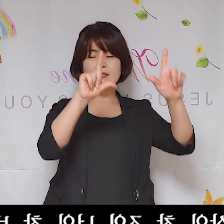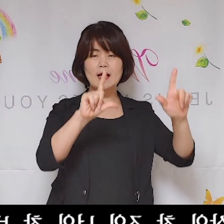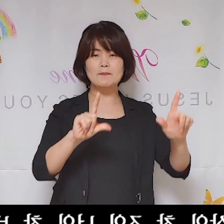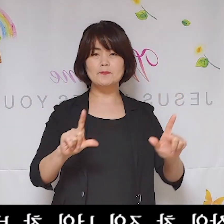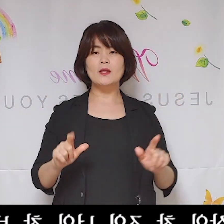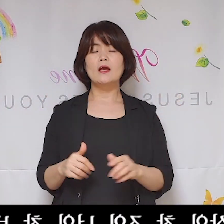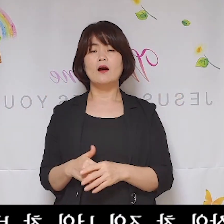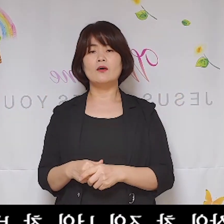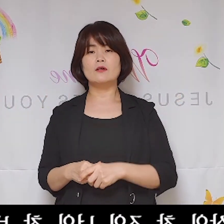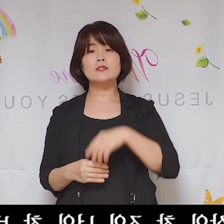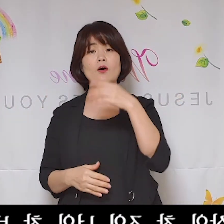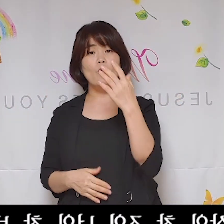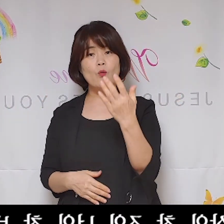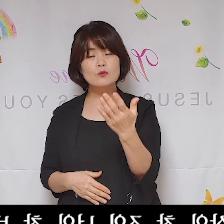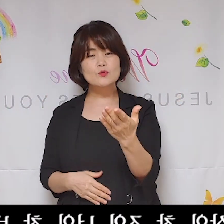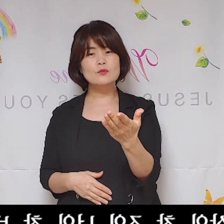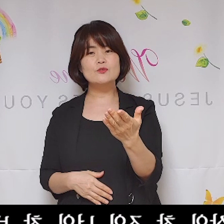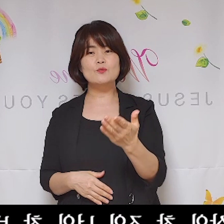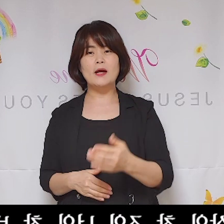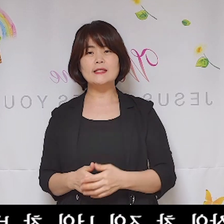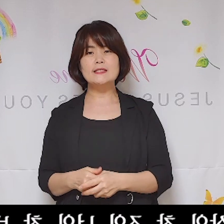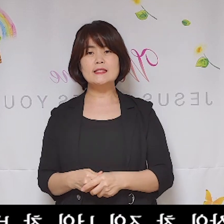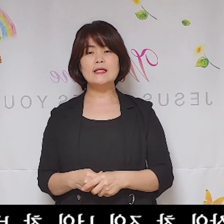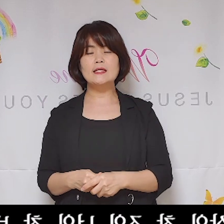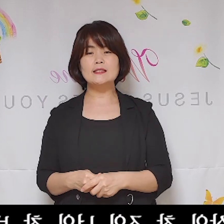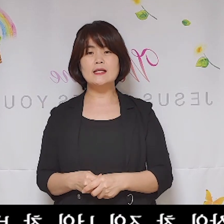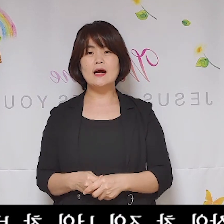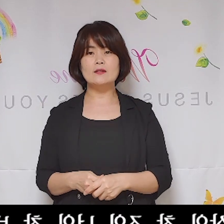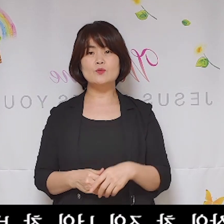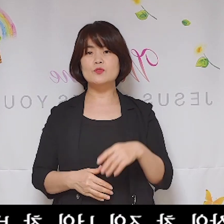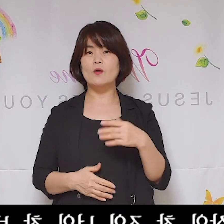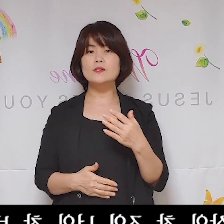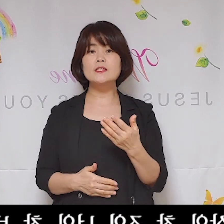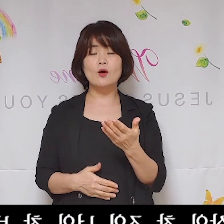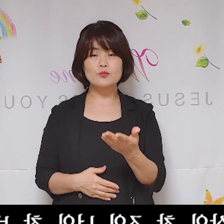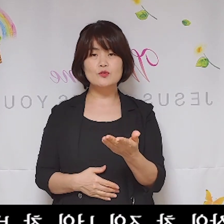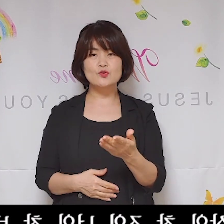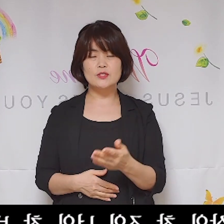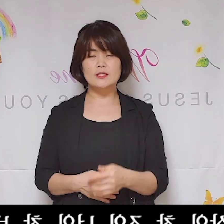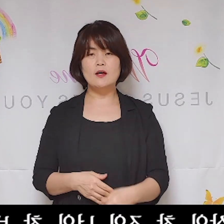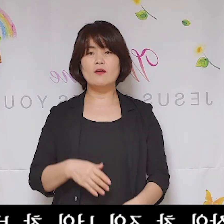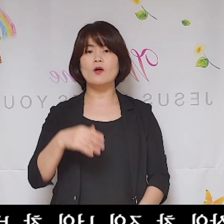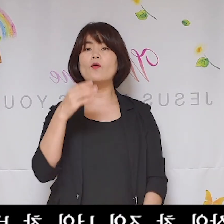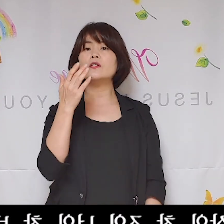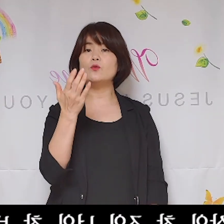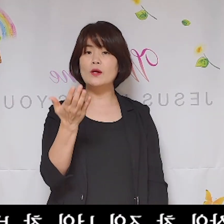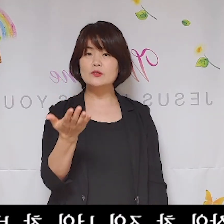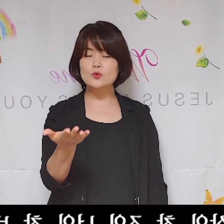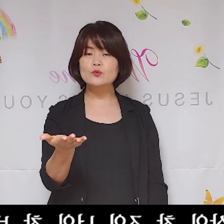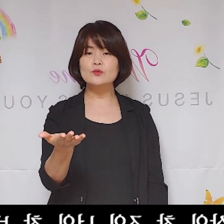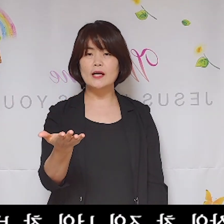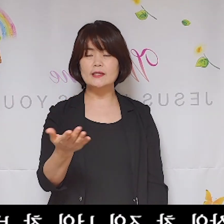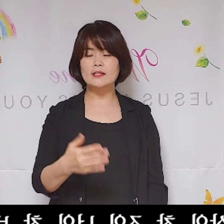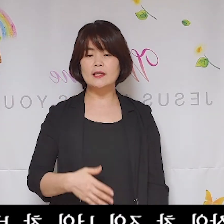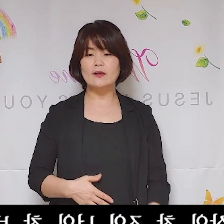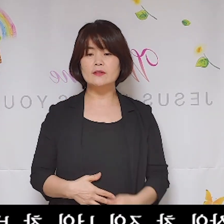삶. 여기서 오른손을 좀 많이 쓰게 되니까 좀 정신이 없을 수 있어서 너를 왼손으로 가리킬게요.